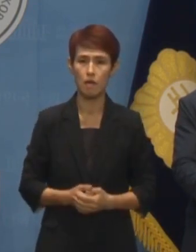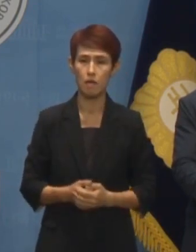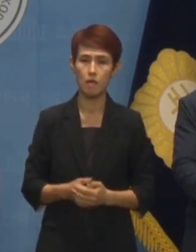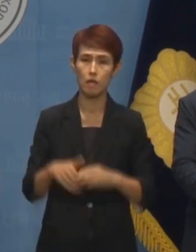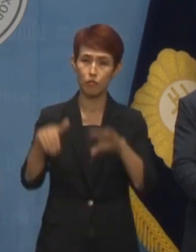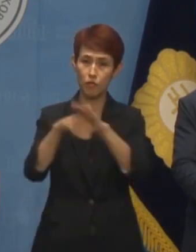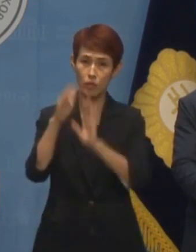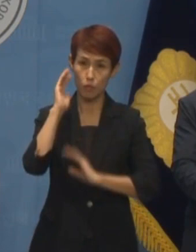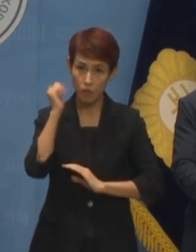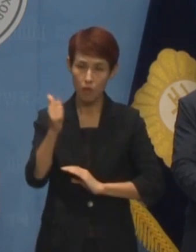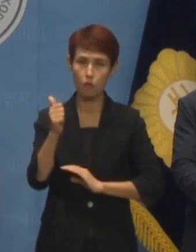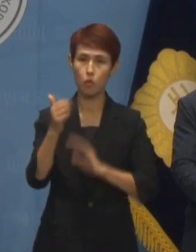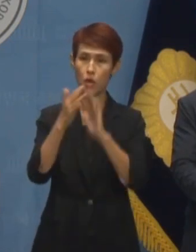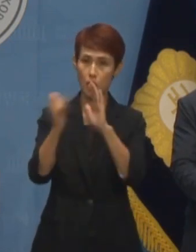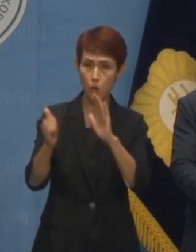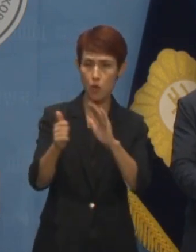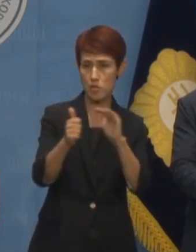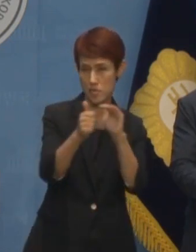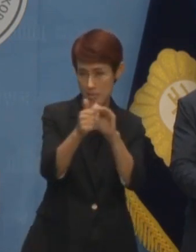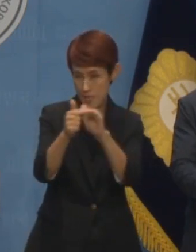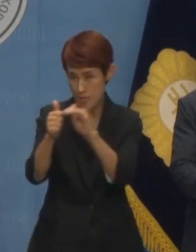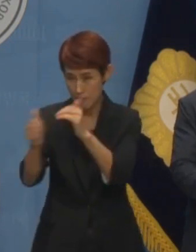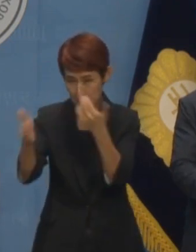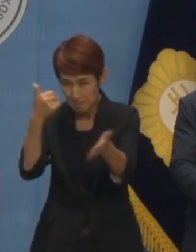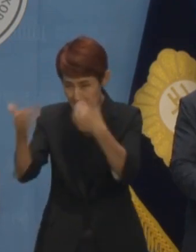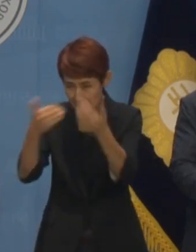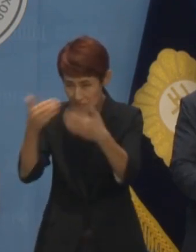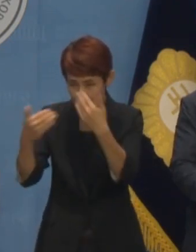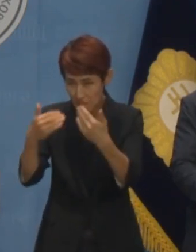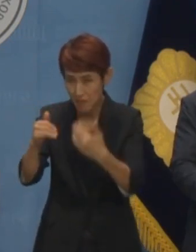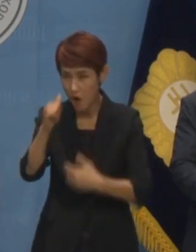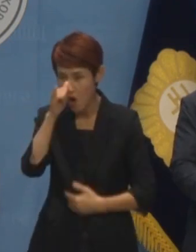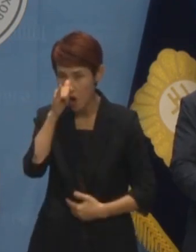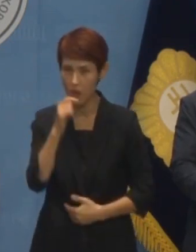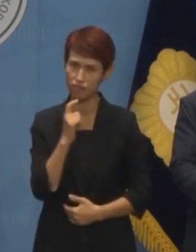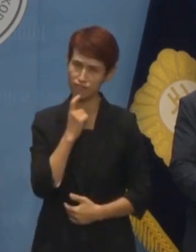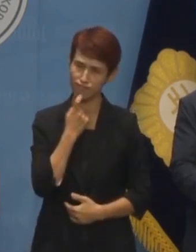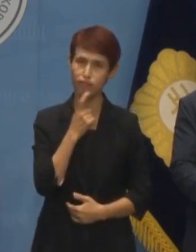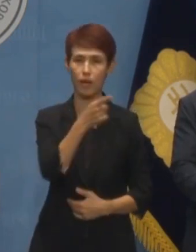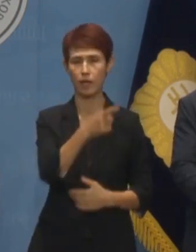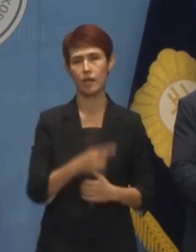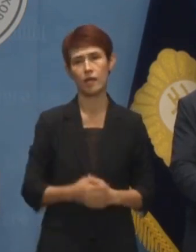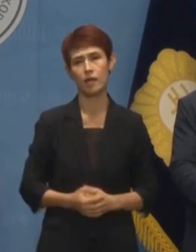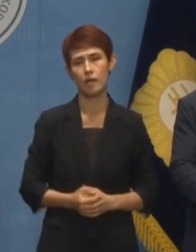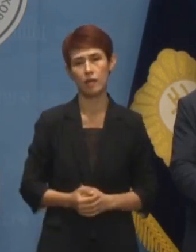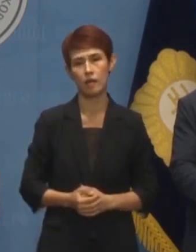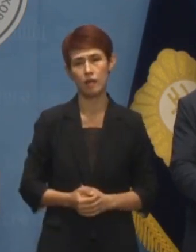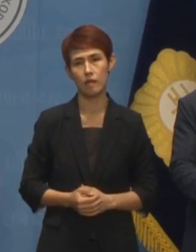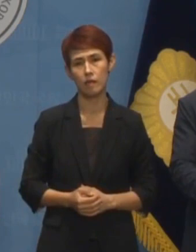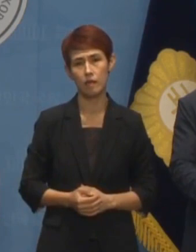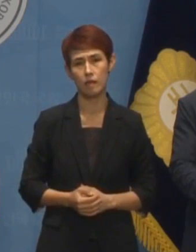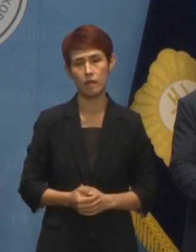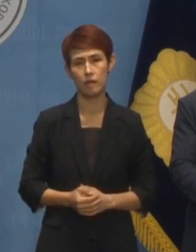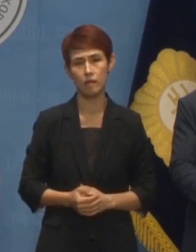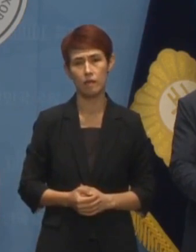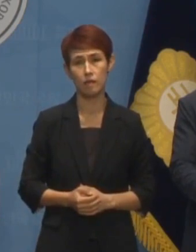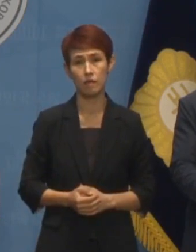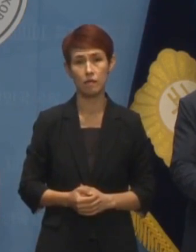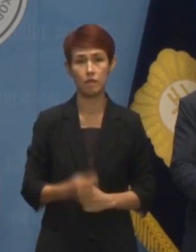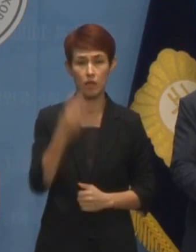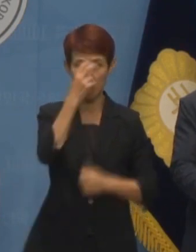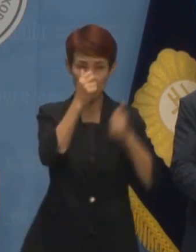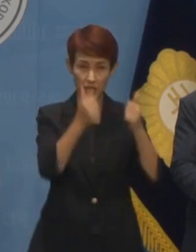주변까지 괴롭히면서 아직도 결론을 내리지 못하고 있는 억지 수사입니다 심지어 그 과정에서